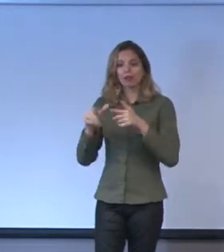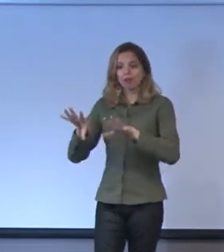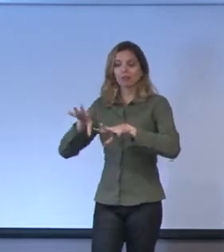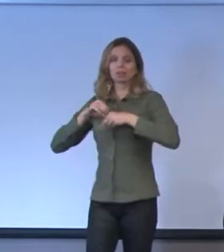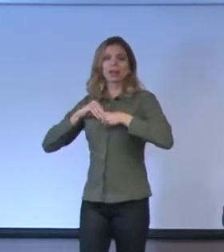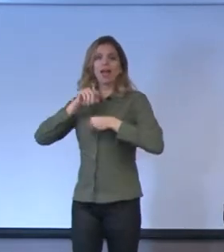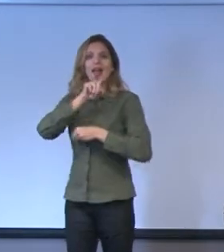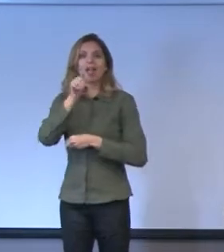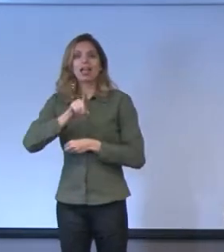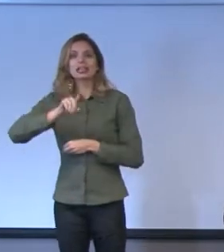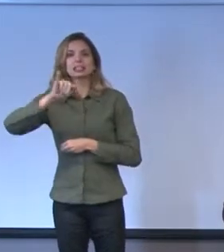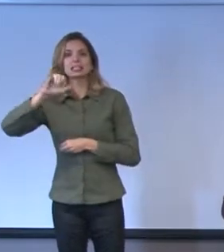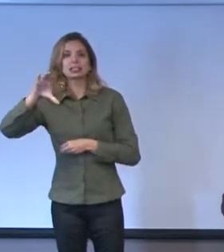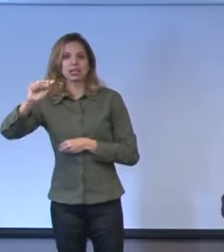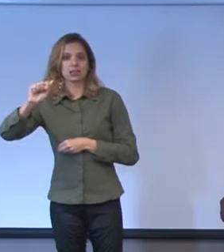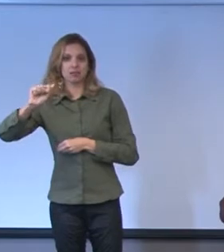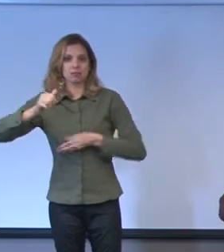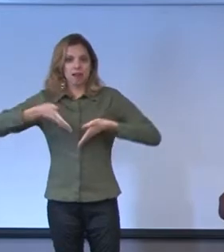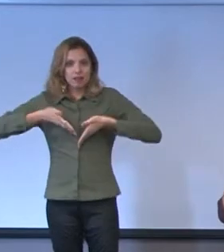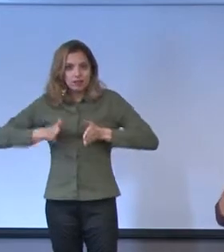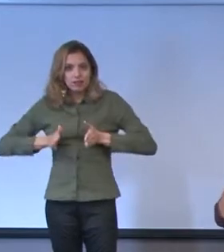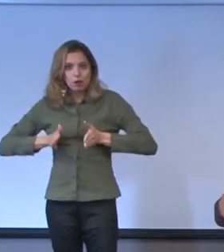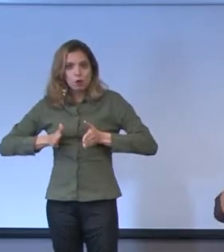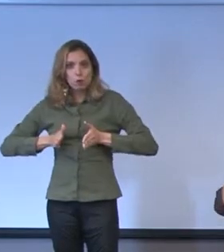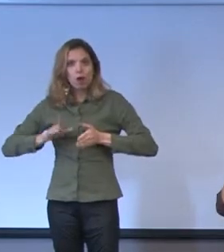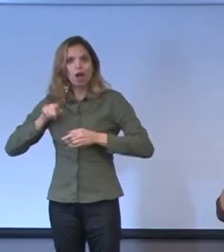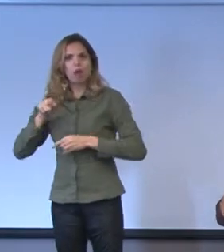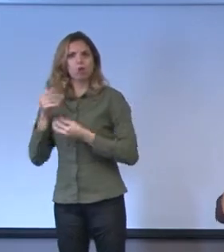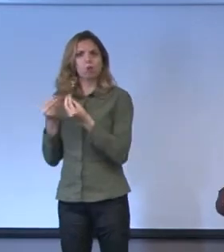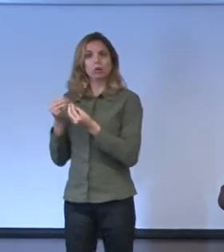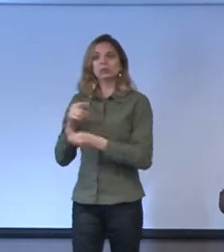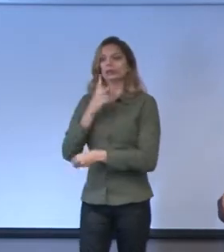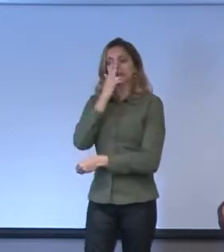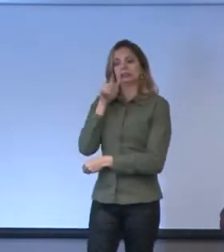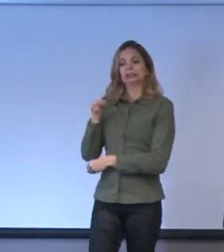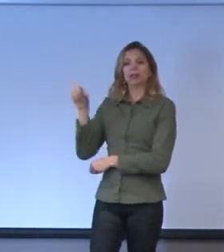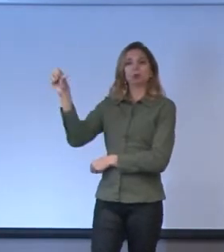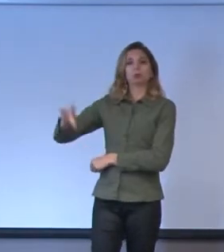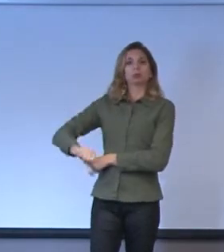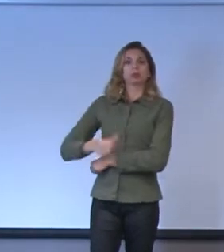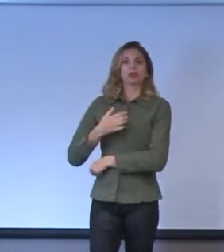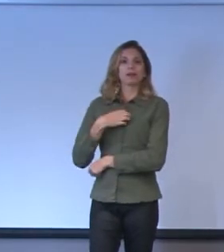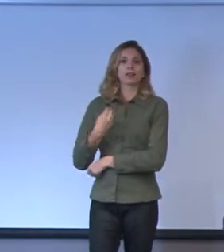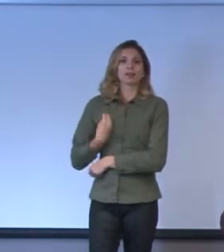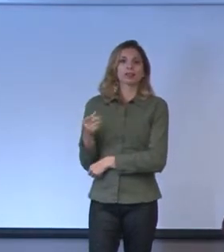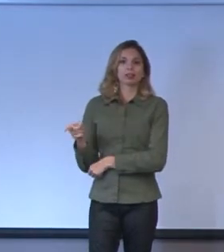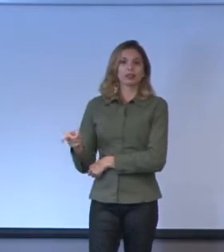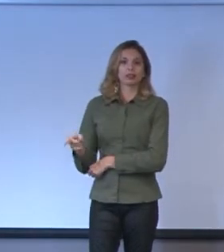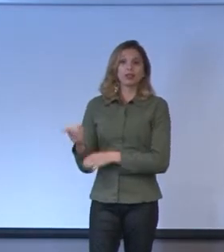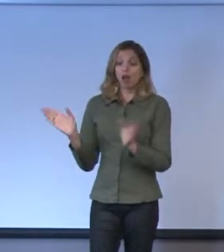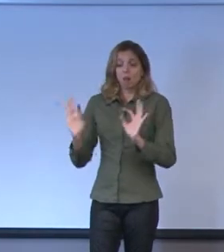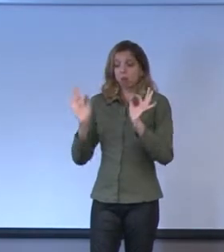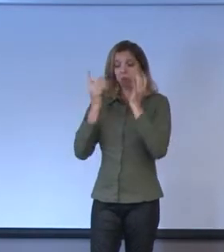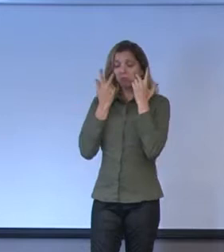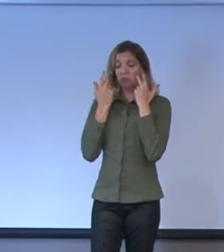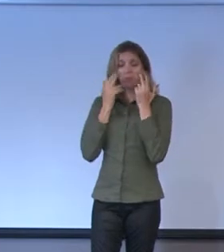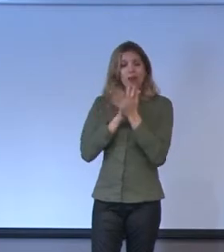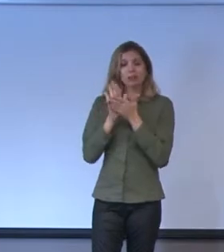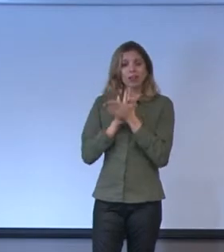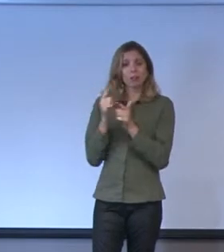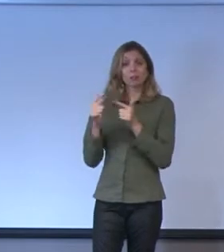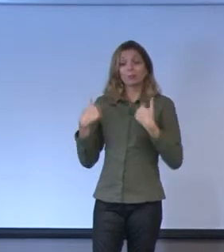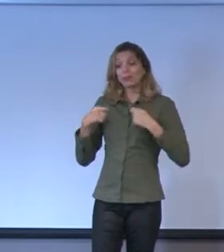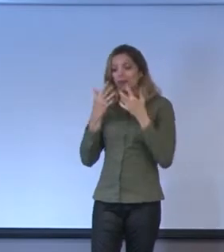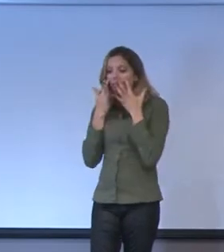Né? Porque, felizmente, nós temos um cérebro que é maravilhoso, em suas sinapses, em suas energias, enfim. É isso. Você quer complementar?